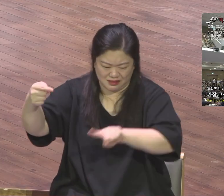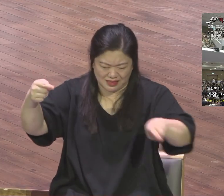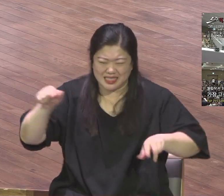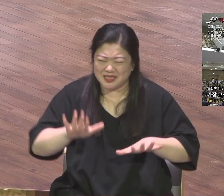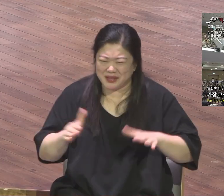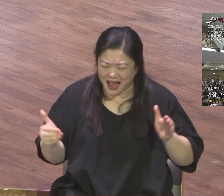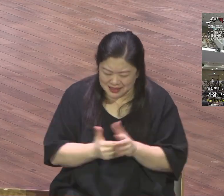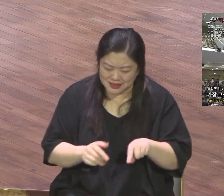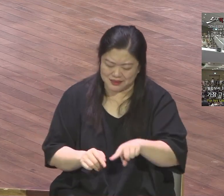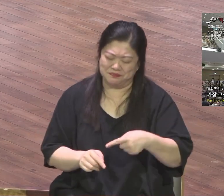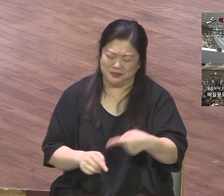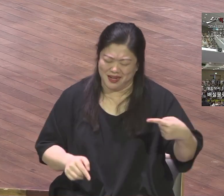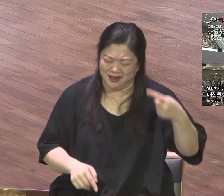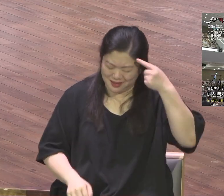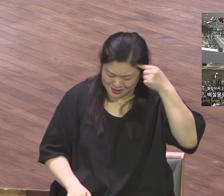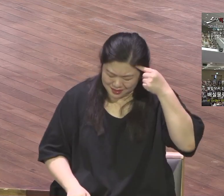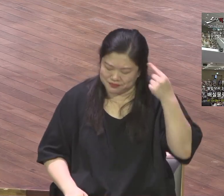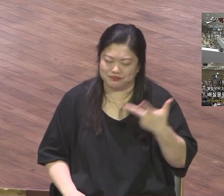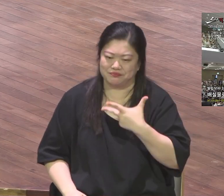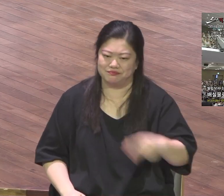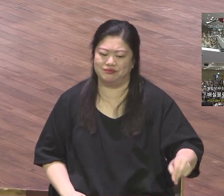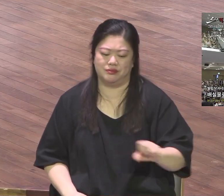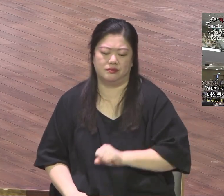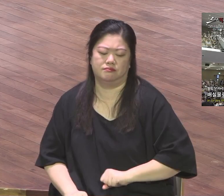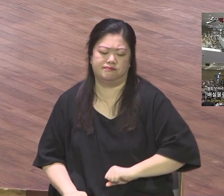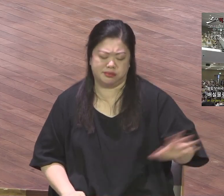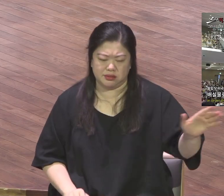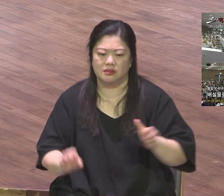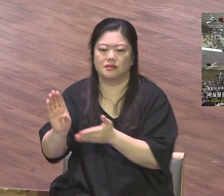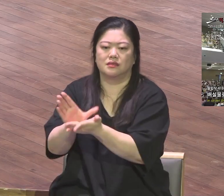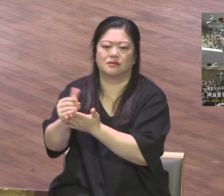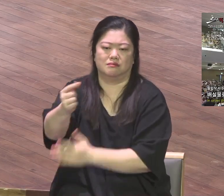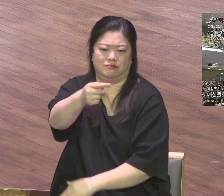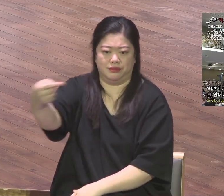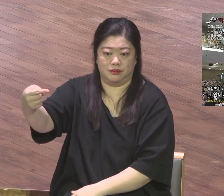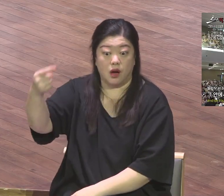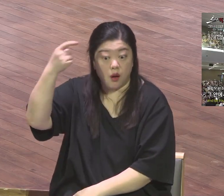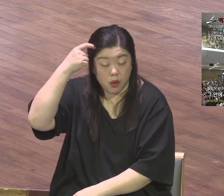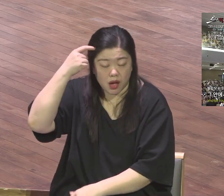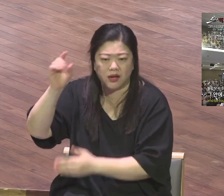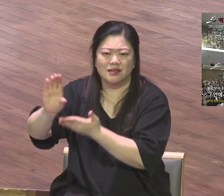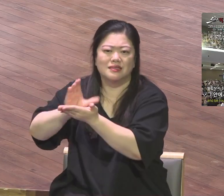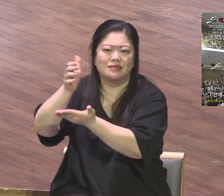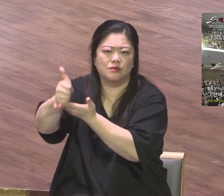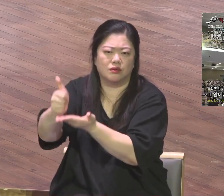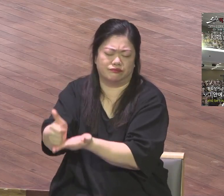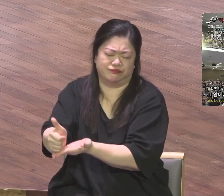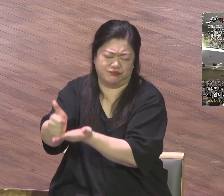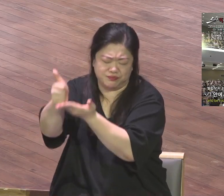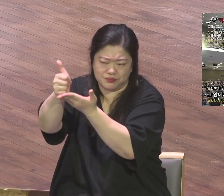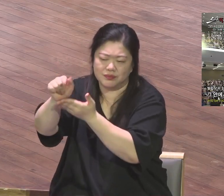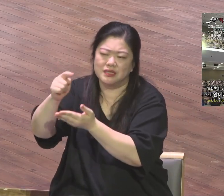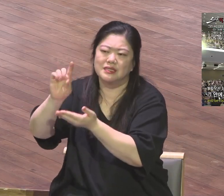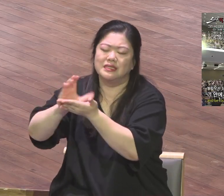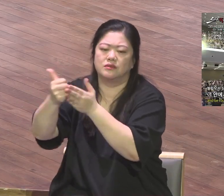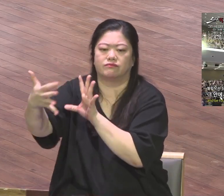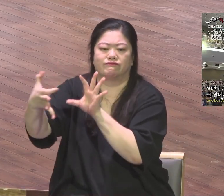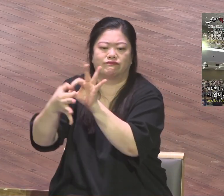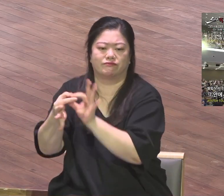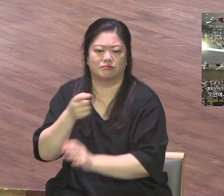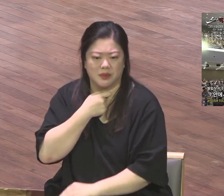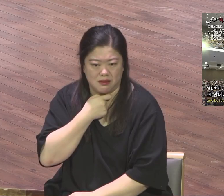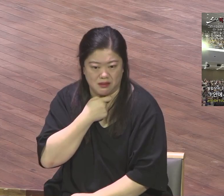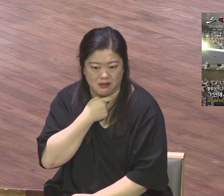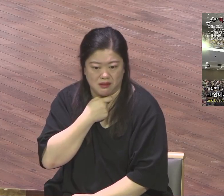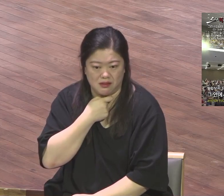내가 그를 위하여 모든 것을 잃어버리고 배설물로 여김은 그리스도를 얻고 그 안에서 발견되려 함이니,